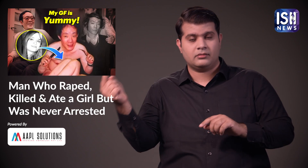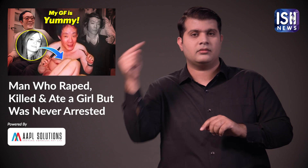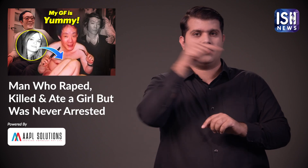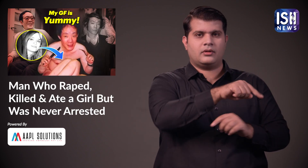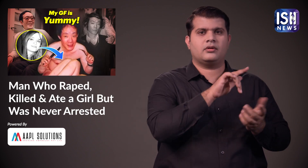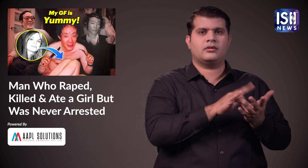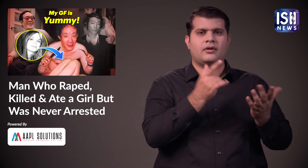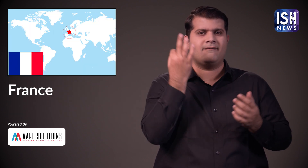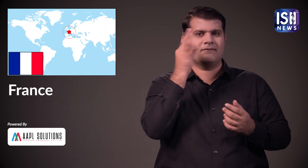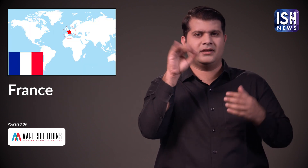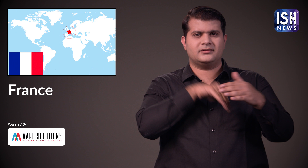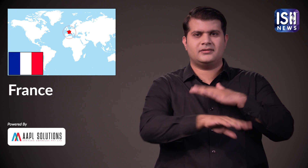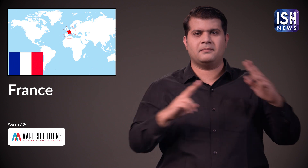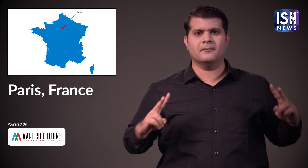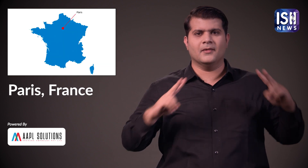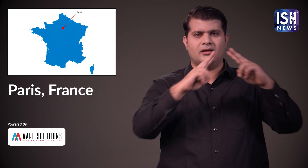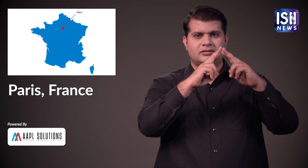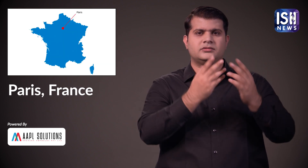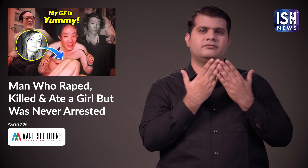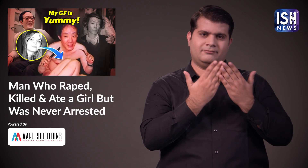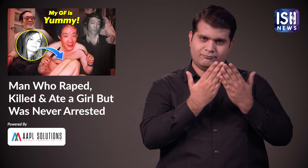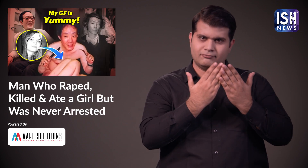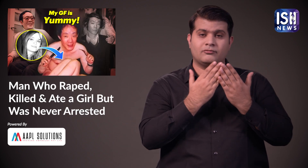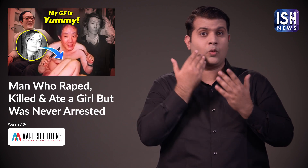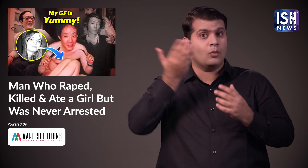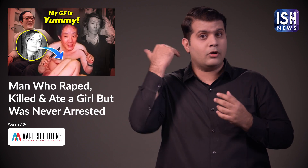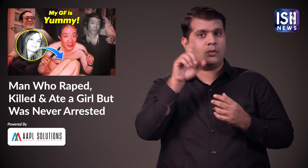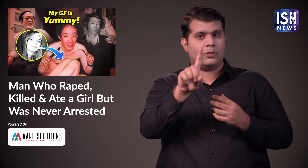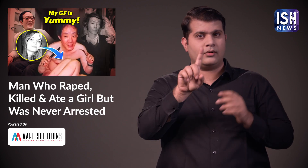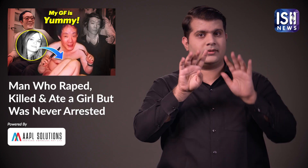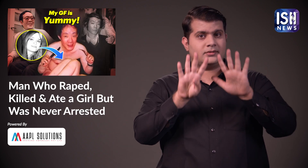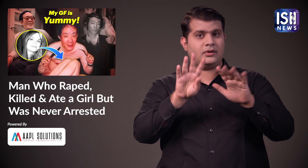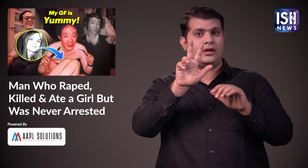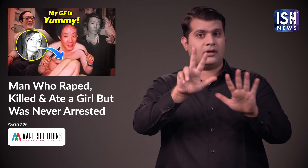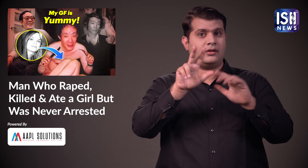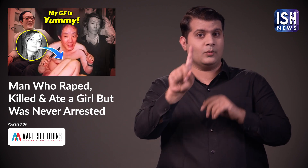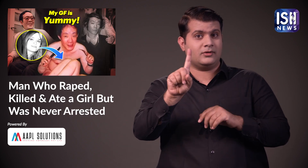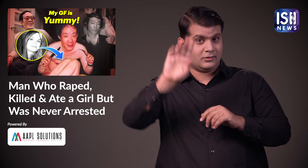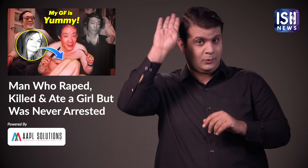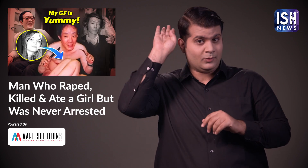सालों पहले 1981 में सगावा पढ़ाई के लिए पेरिस, फ्रांस गया था।